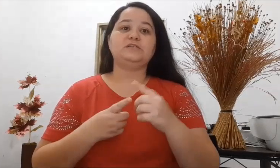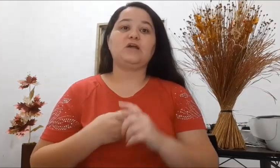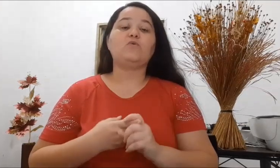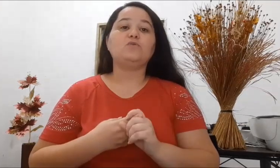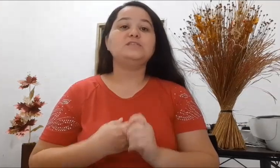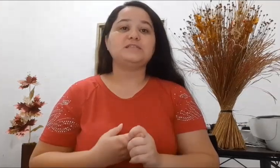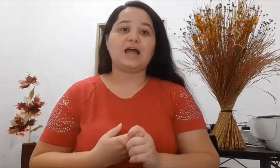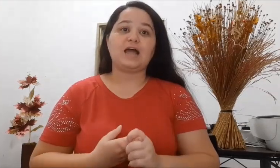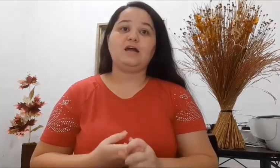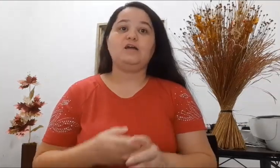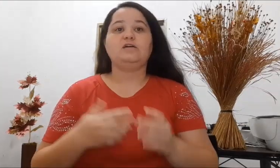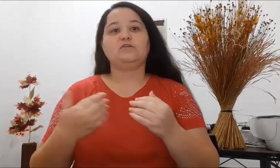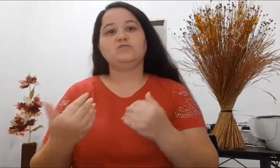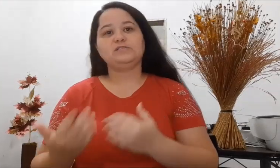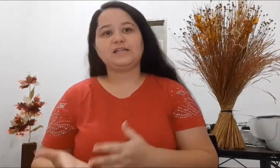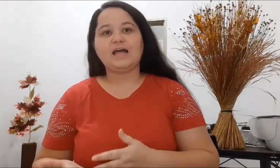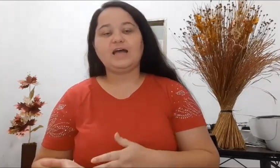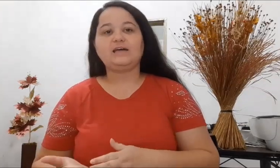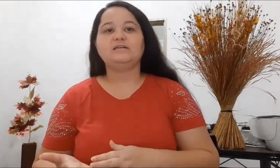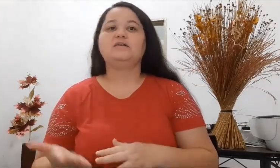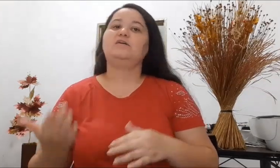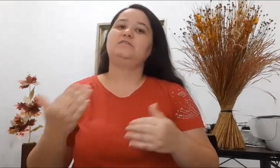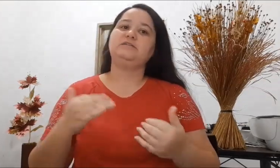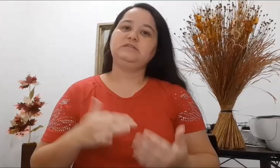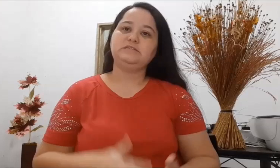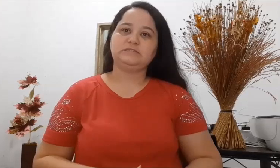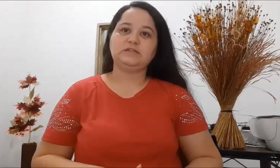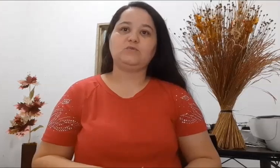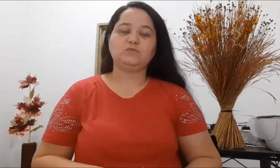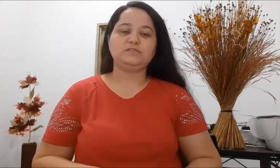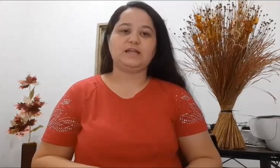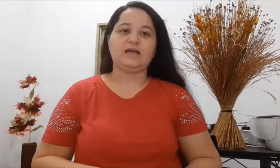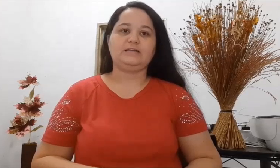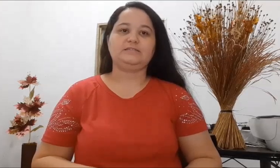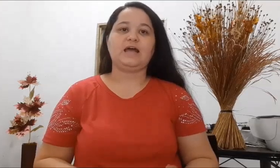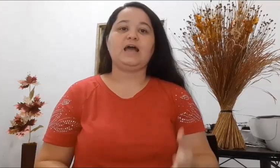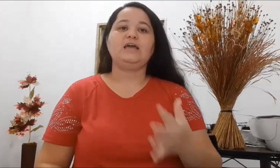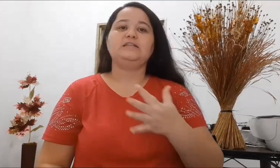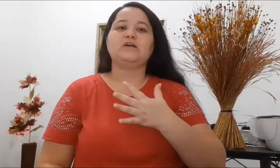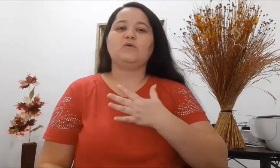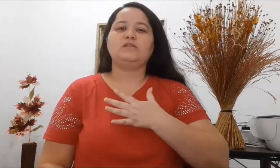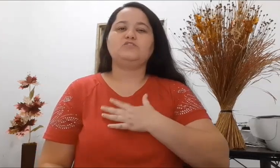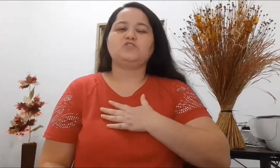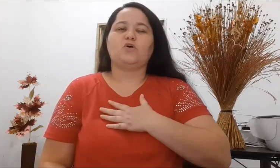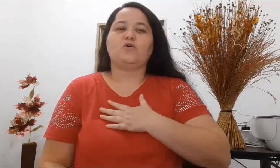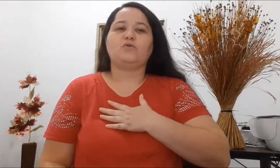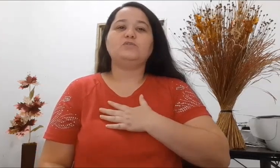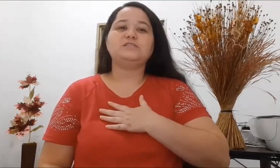sinal gostar. Gostar e não gostar, tá? Então, olha só,